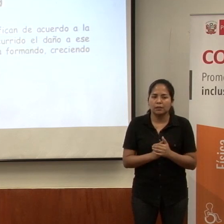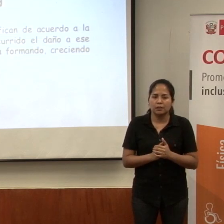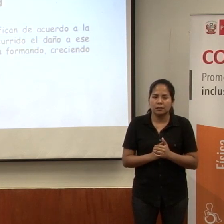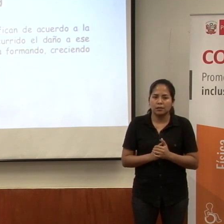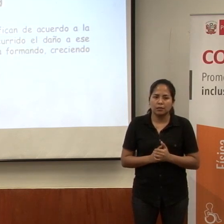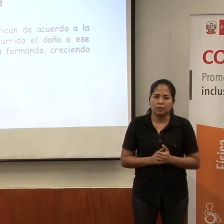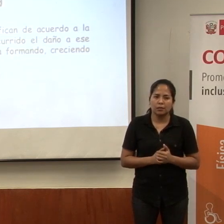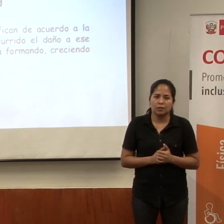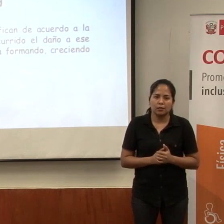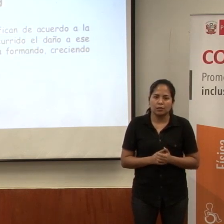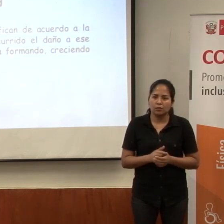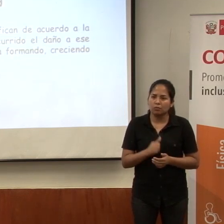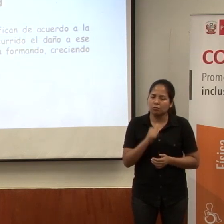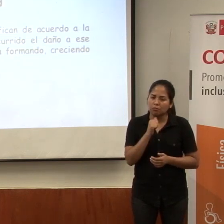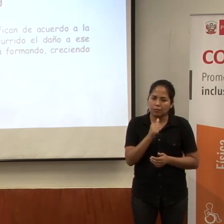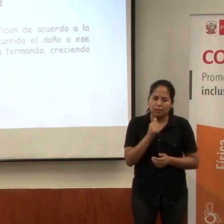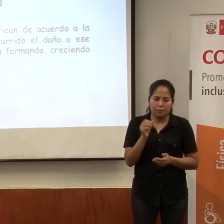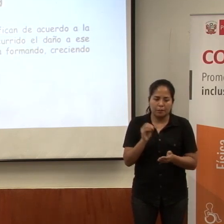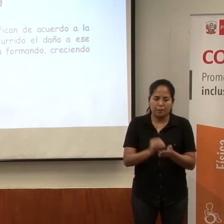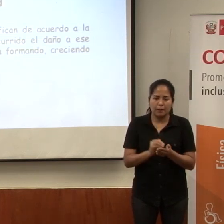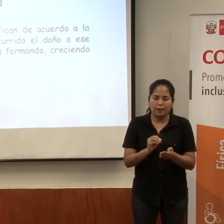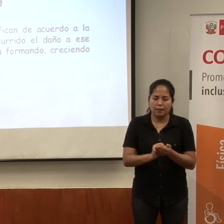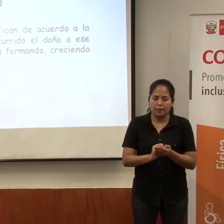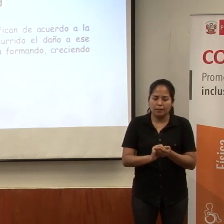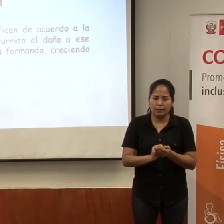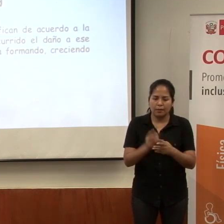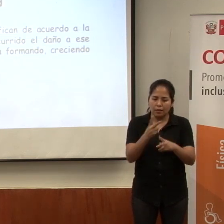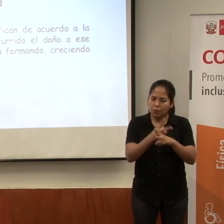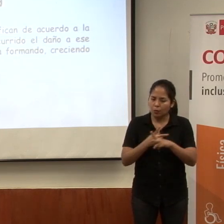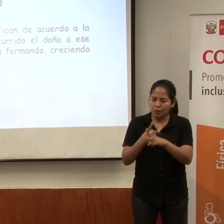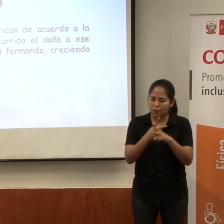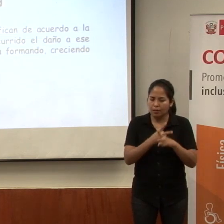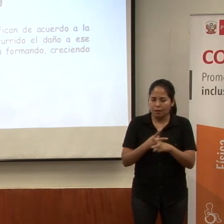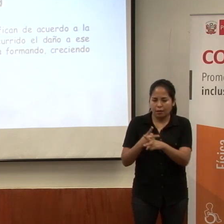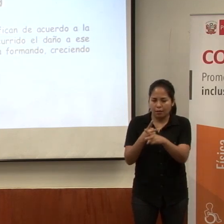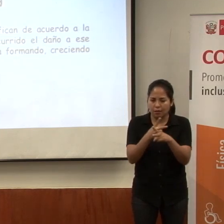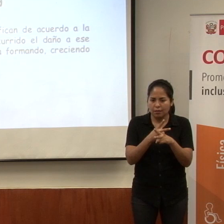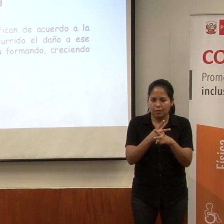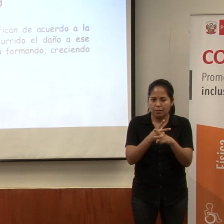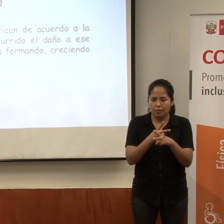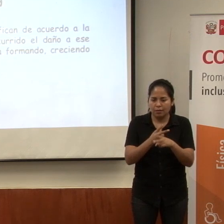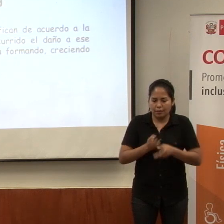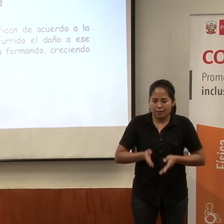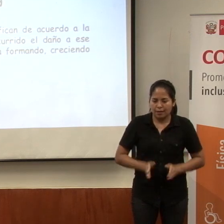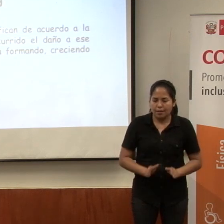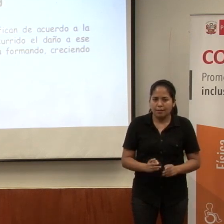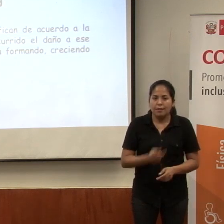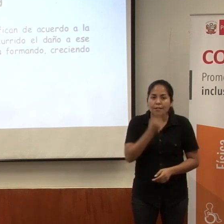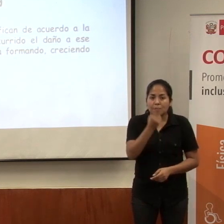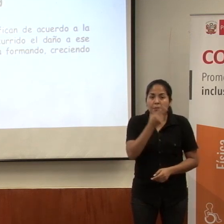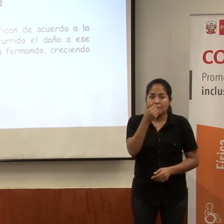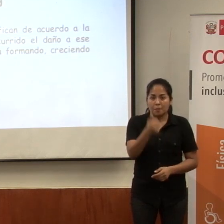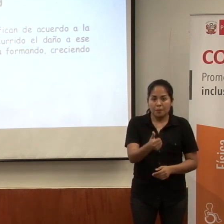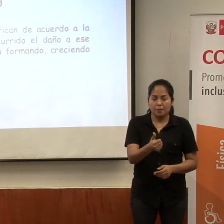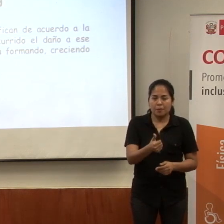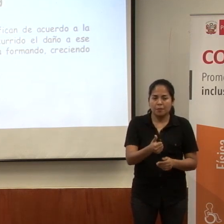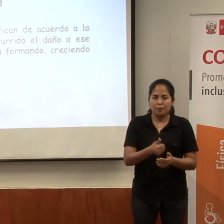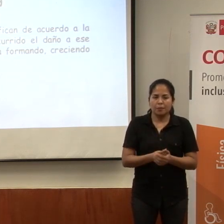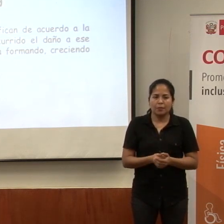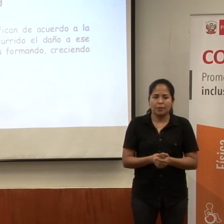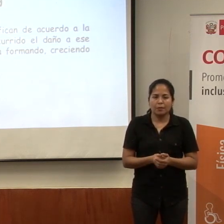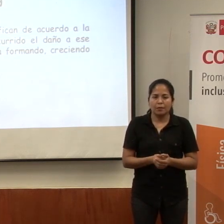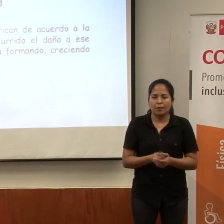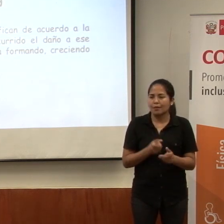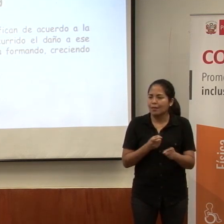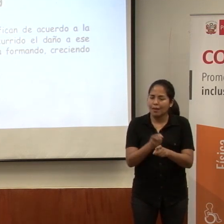seguir logrando que mejore la calidad de la atención para que los niños nazcan, respiren bien, ¿no es cierto?, y no